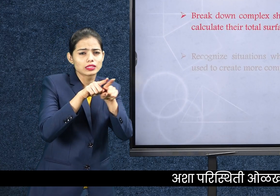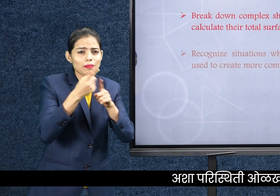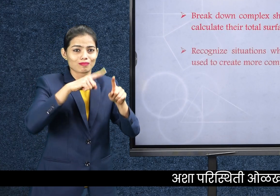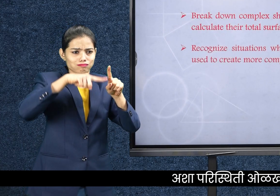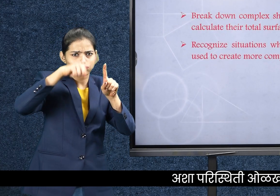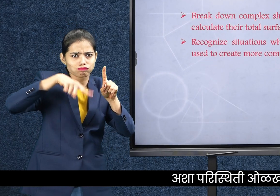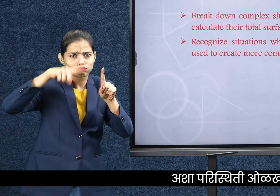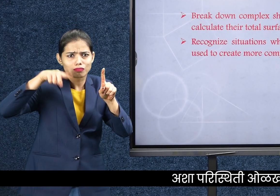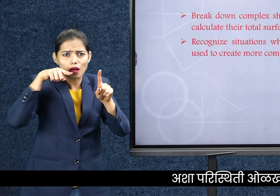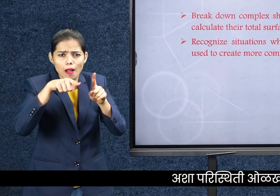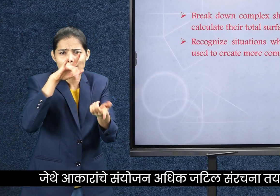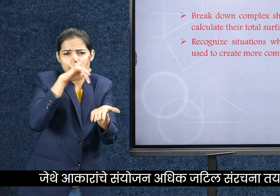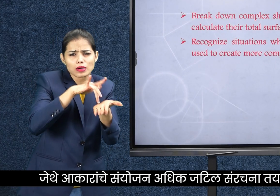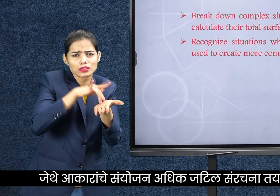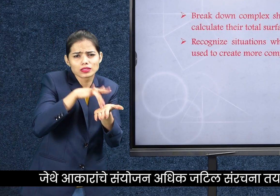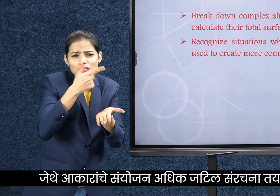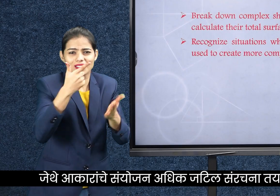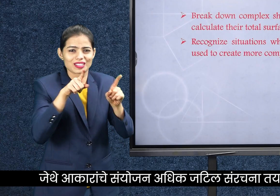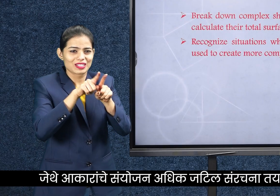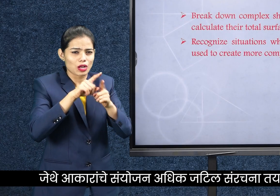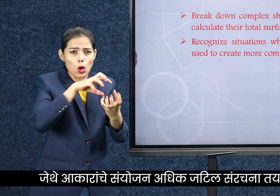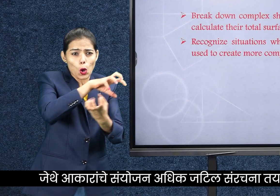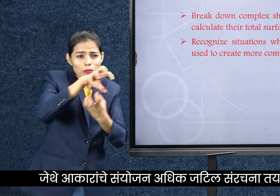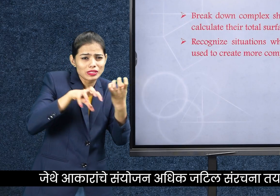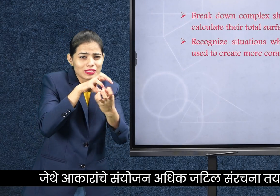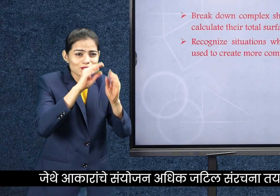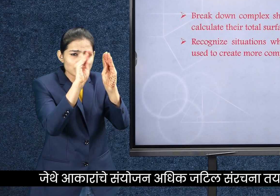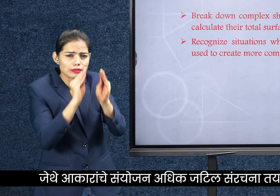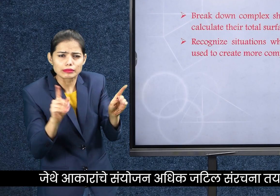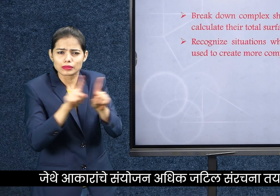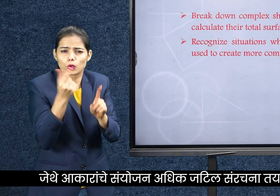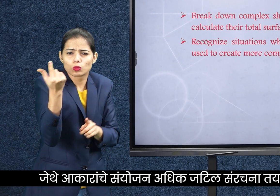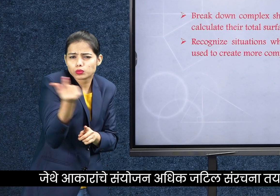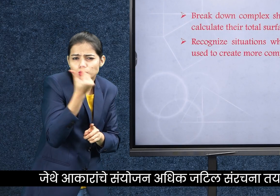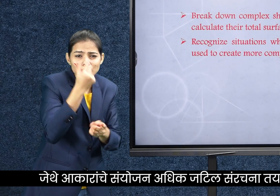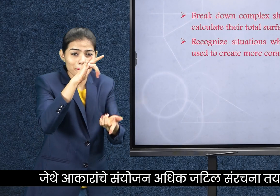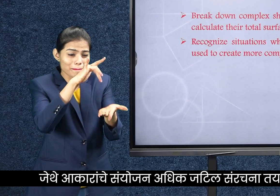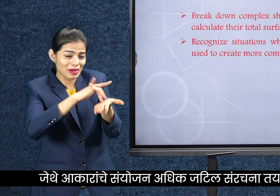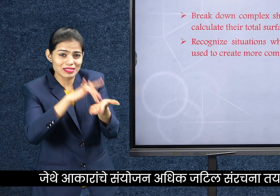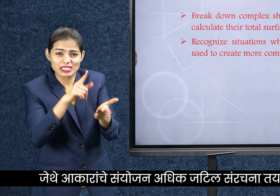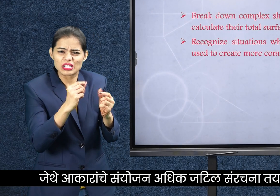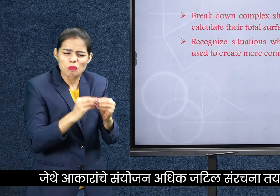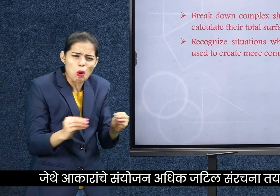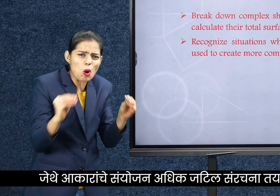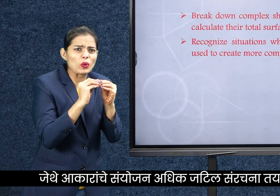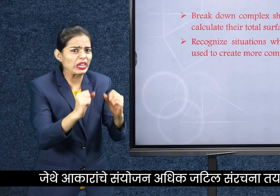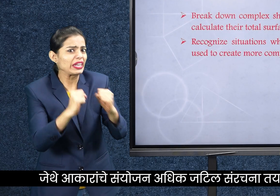अशा परिस्थिती ओळखा जेथे आकारांचे संयोजन अधिक जटिल संरचना तयार करण्यासाठी वापरले जाते.